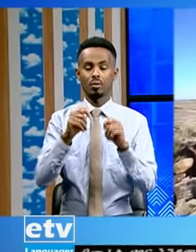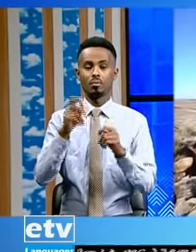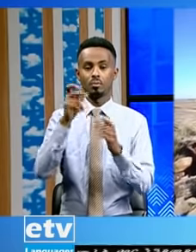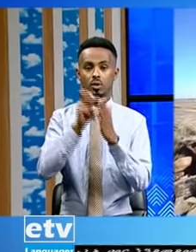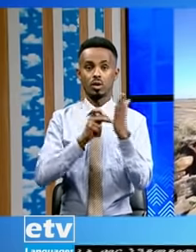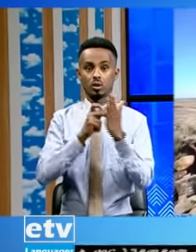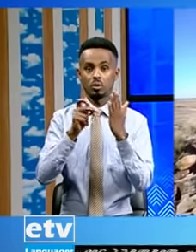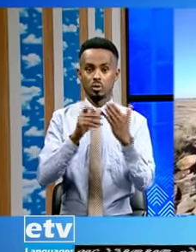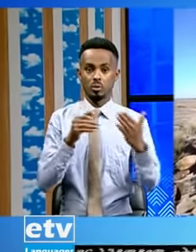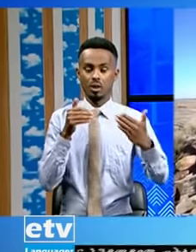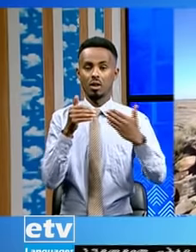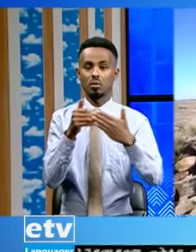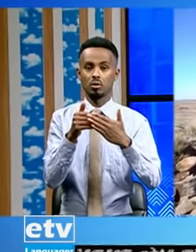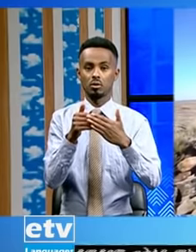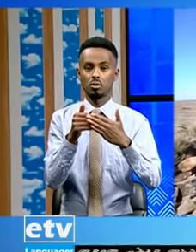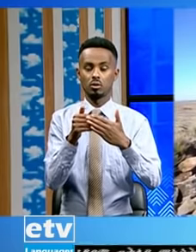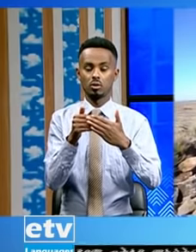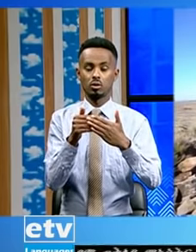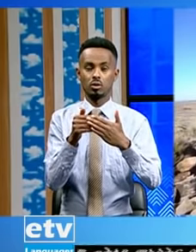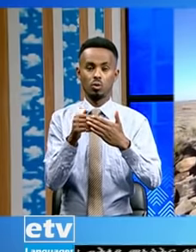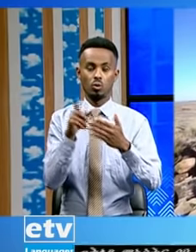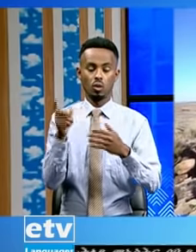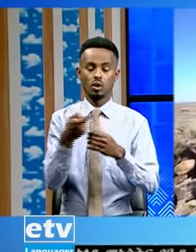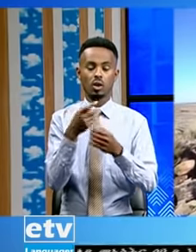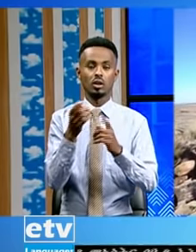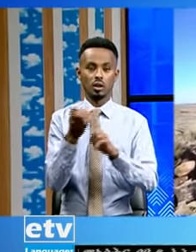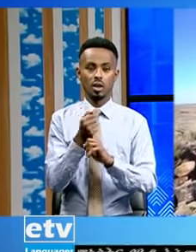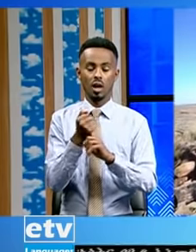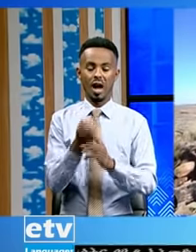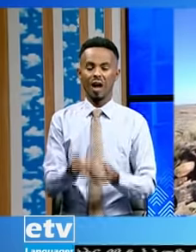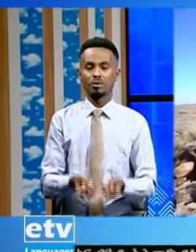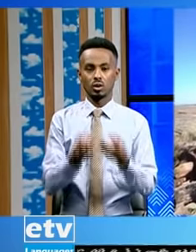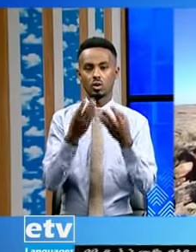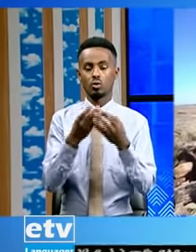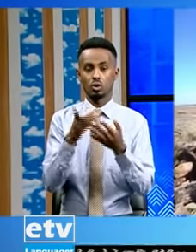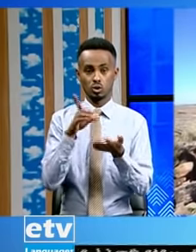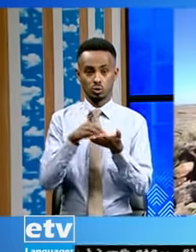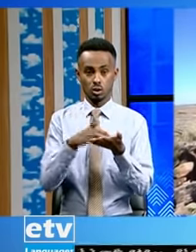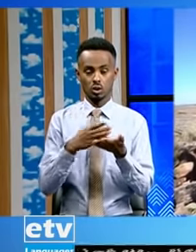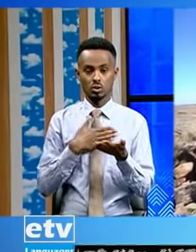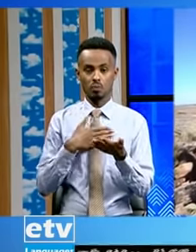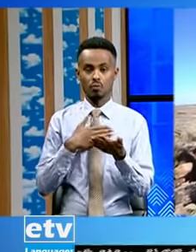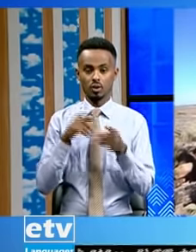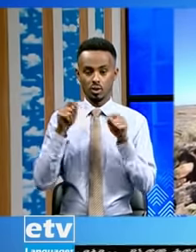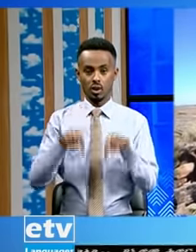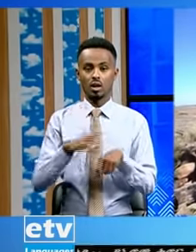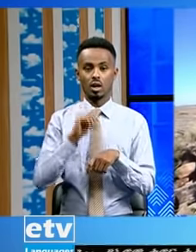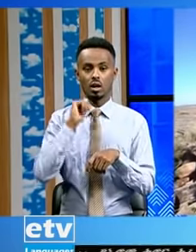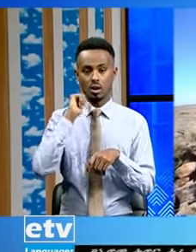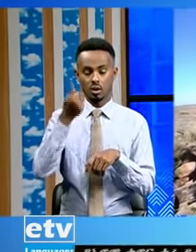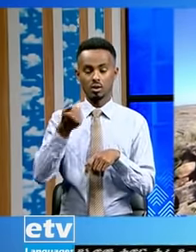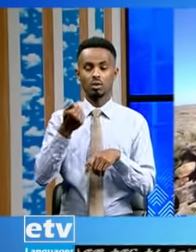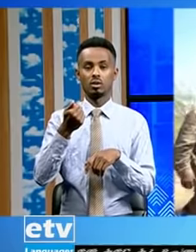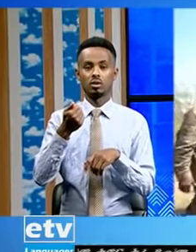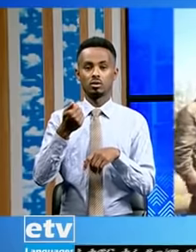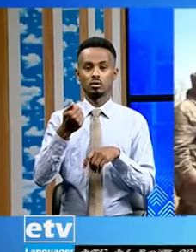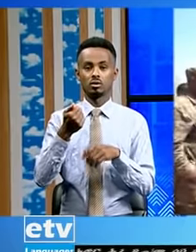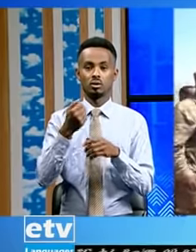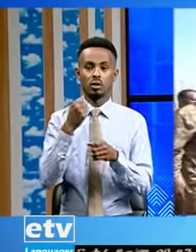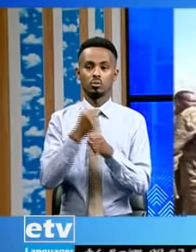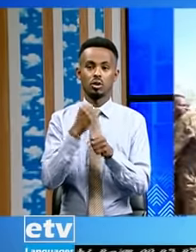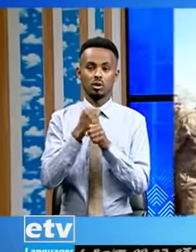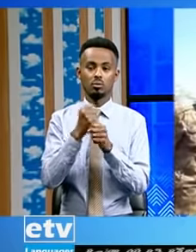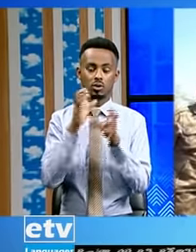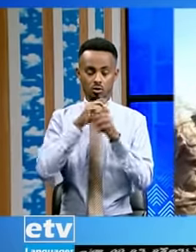ደሴም የሚቃረብበትን አቅጣጫ ይይዛል። አብዛኛው ከተሞቻችን ዛይና ነገር እናደርገው ኦፕሬሽኖች የሚጸዱ